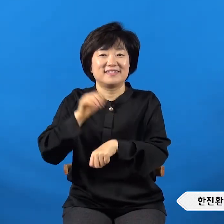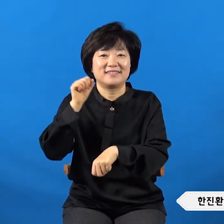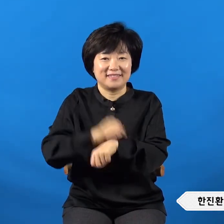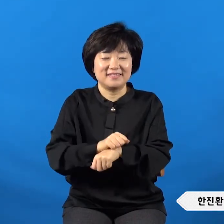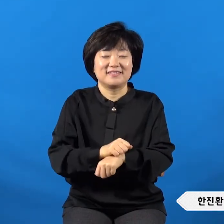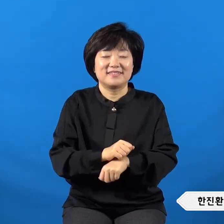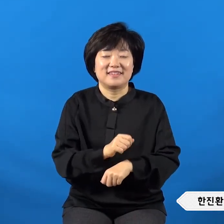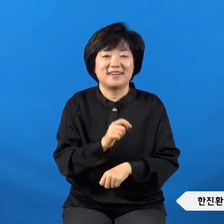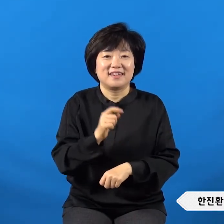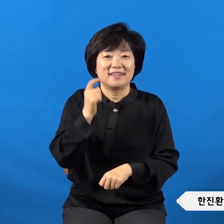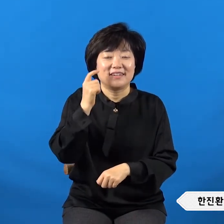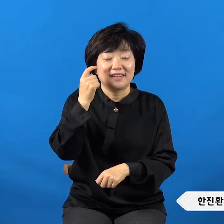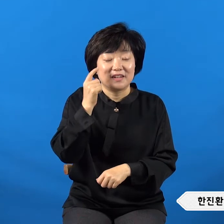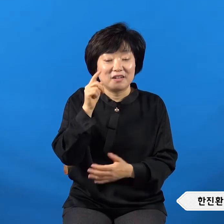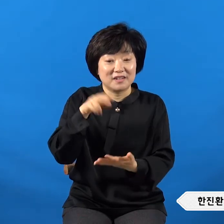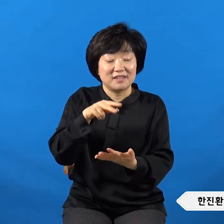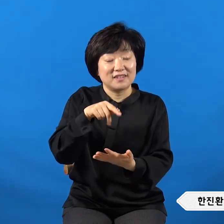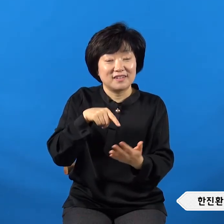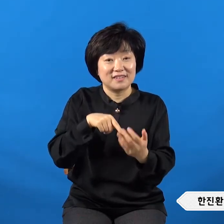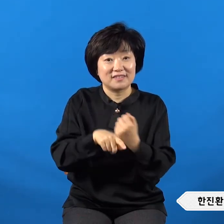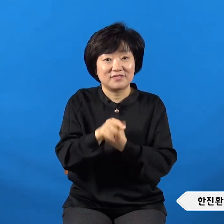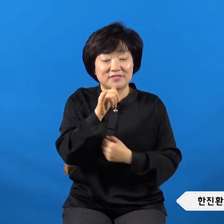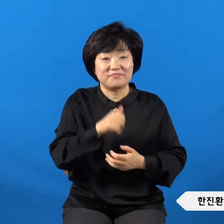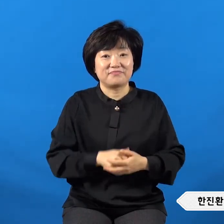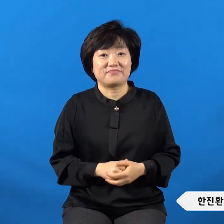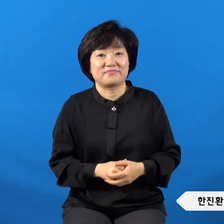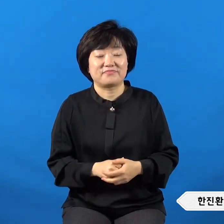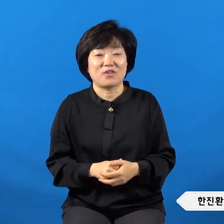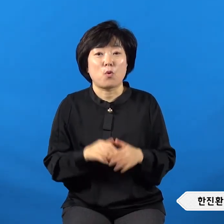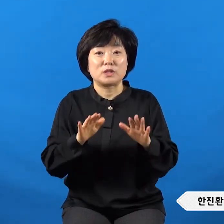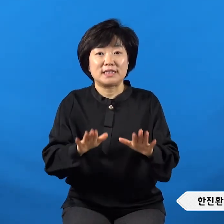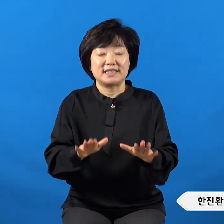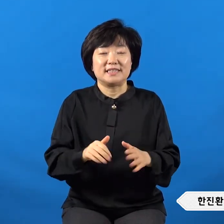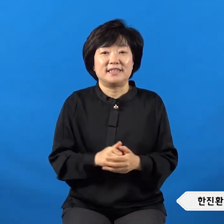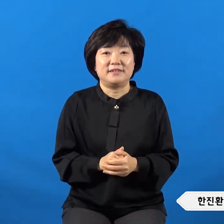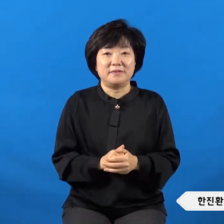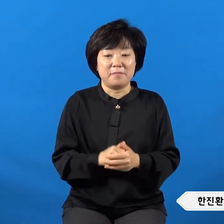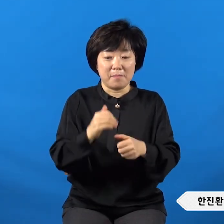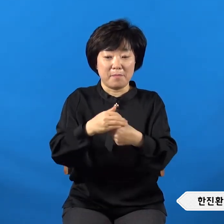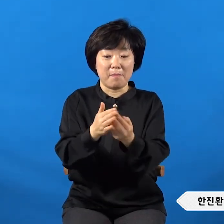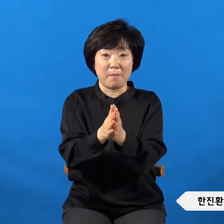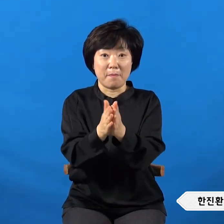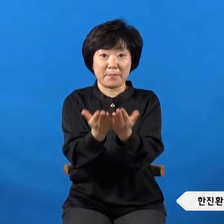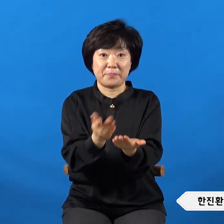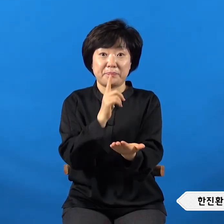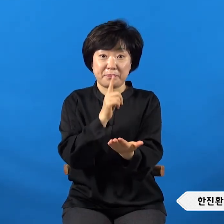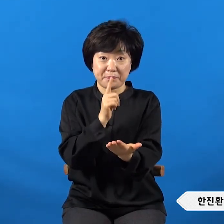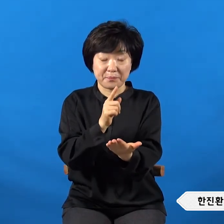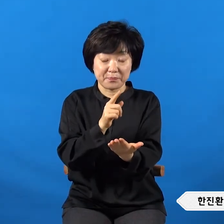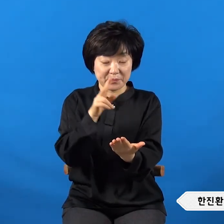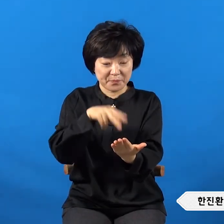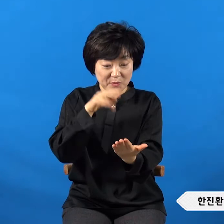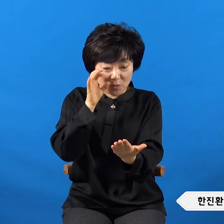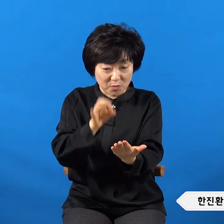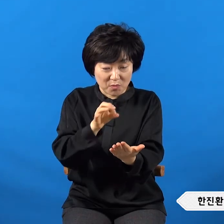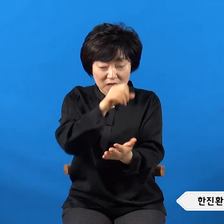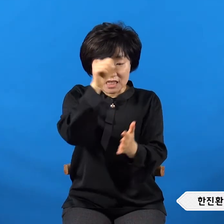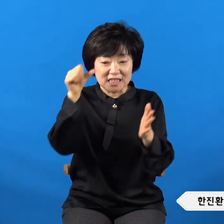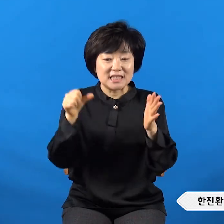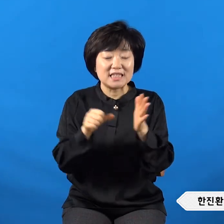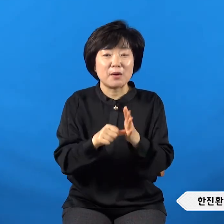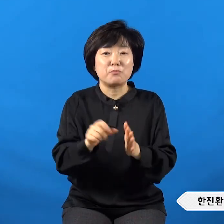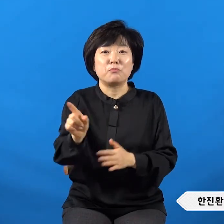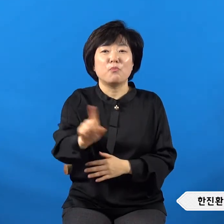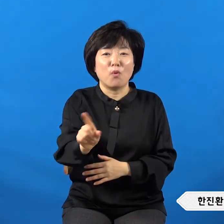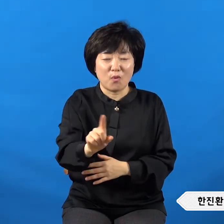것을 깨달을 수가 있죠. 자, 그러면 오늘 우리 본문을 통해서 인생이란